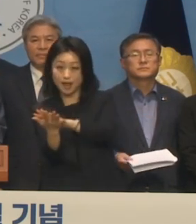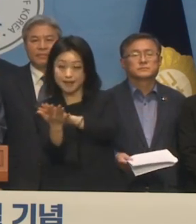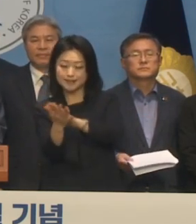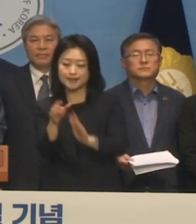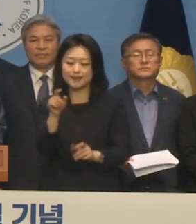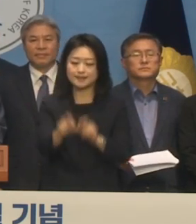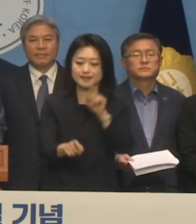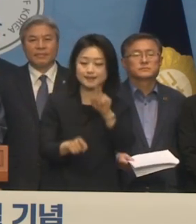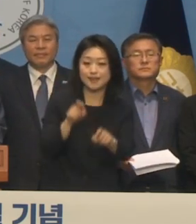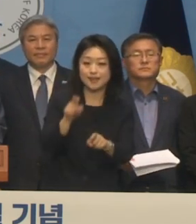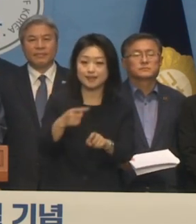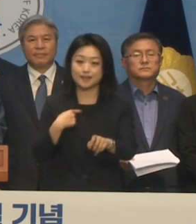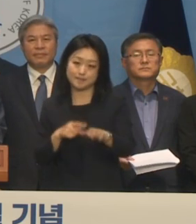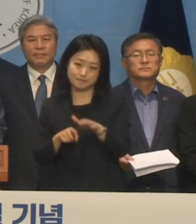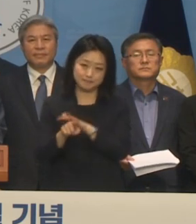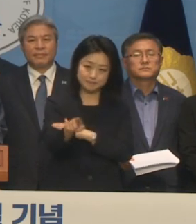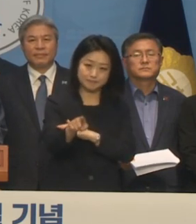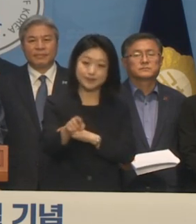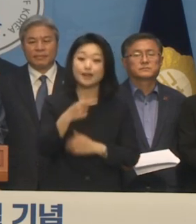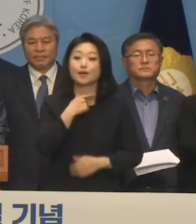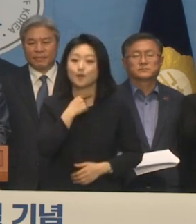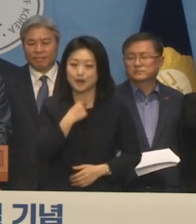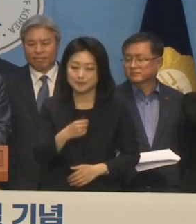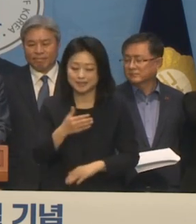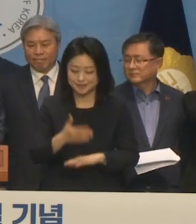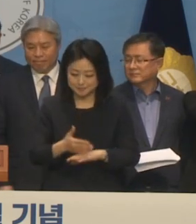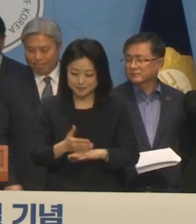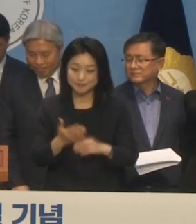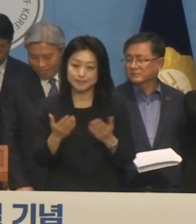이행에 앞장서겠습니다. 감사합니다.